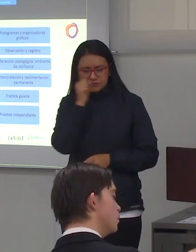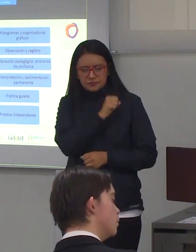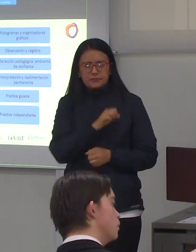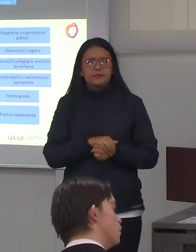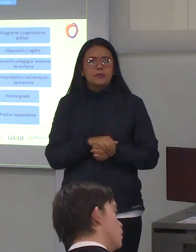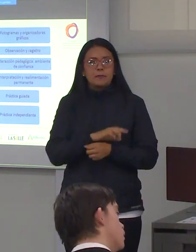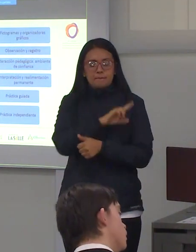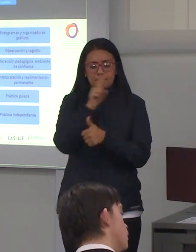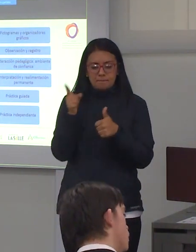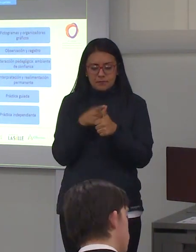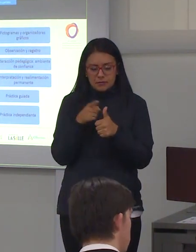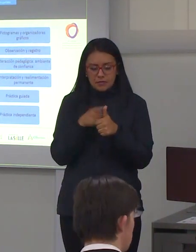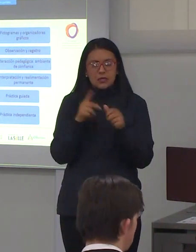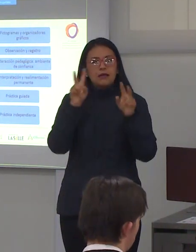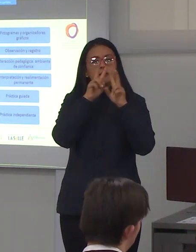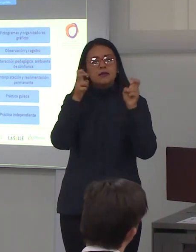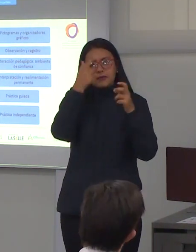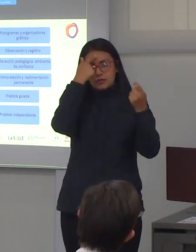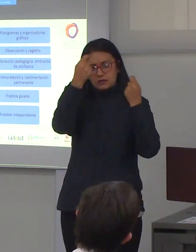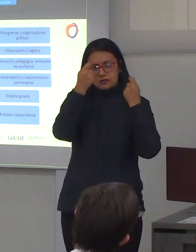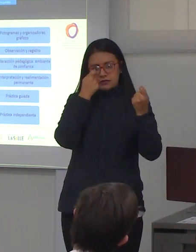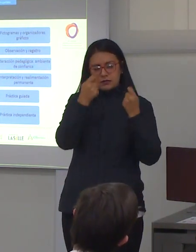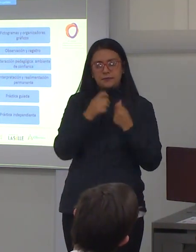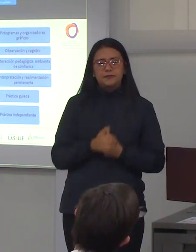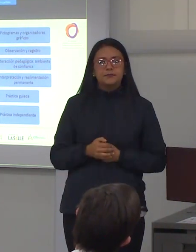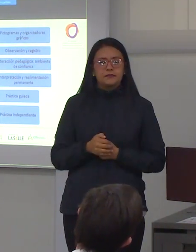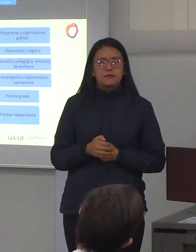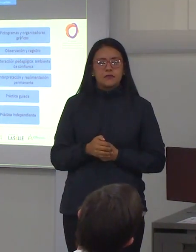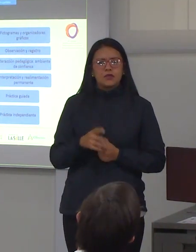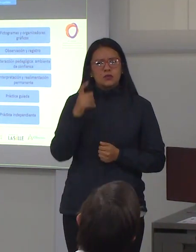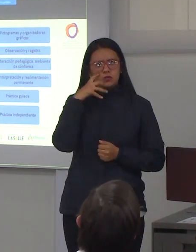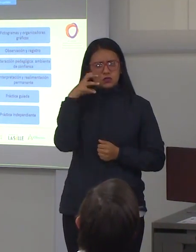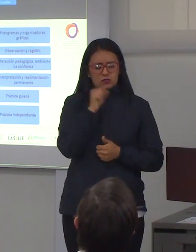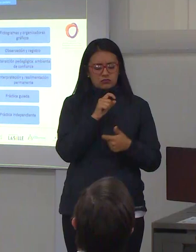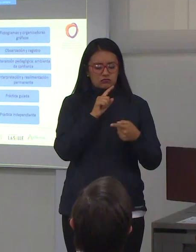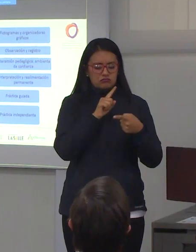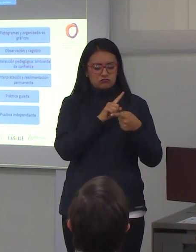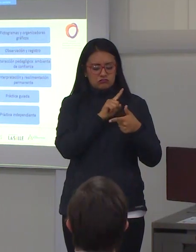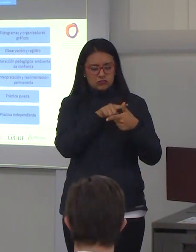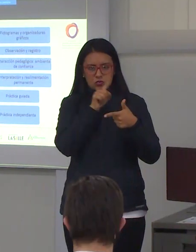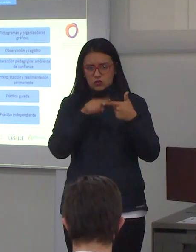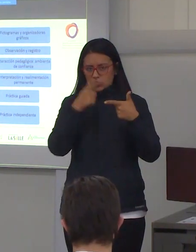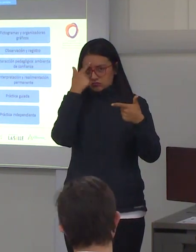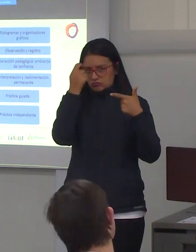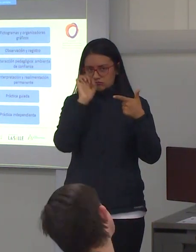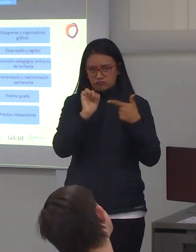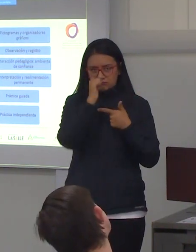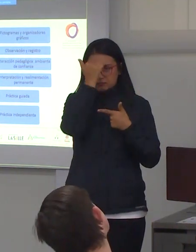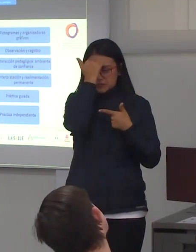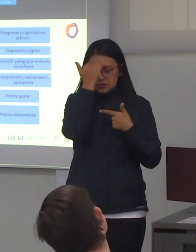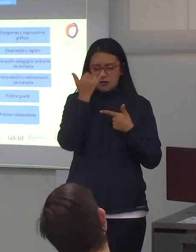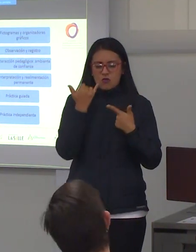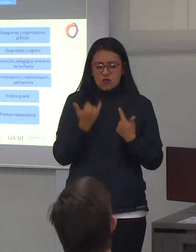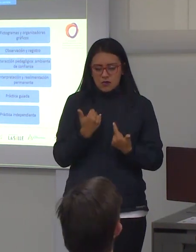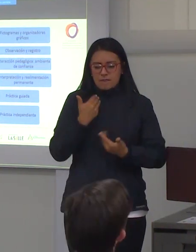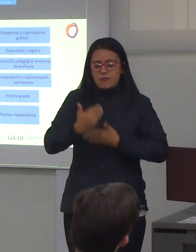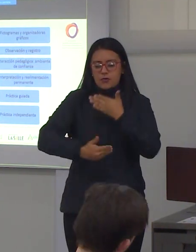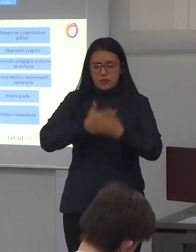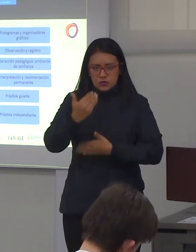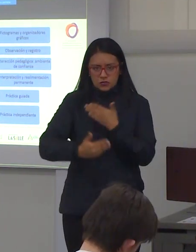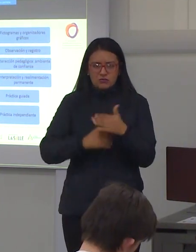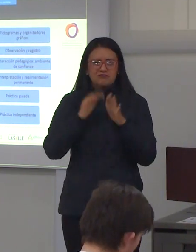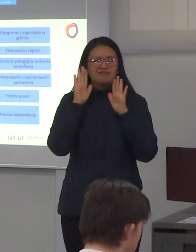Lo primero es el tema de las estrategias. Entonces, nos encontramos dos estrategias fundamentales que nos ayudan en este proceso,